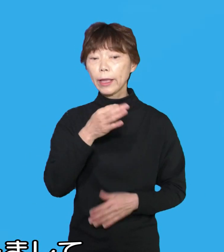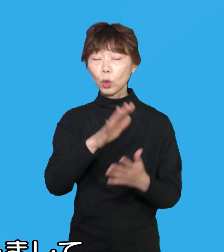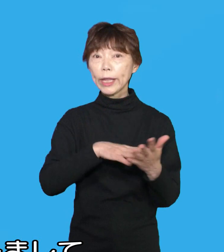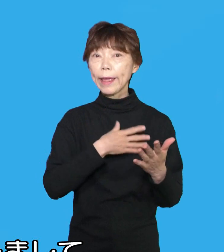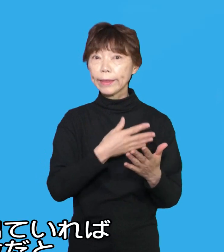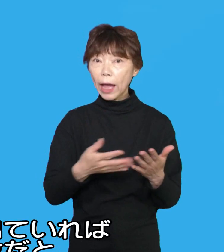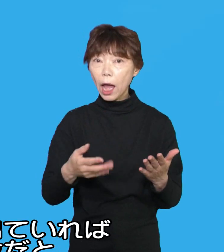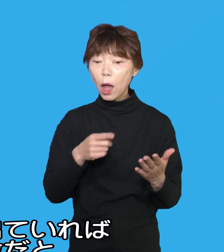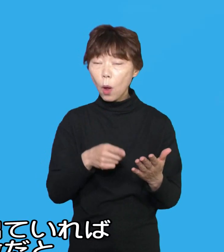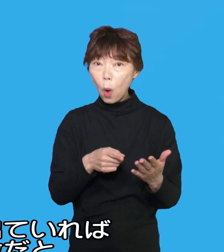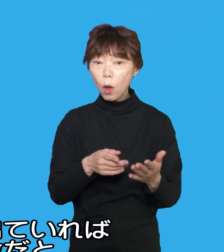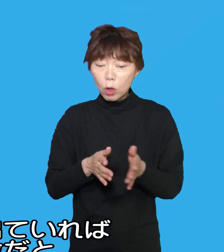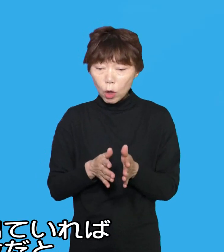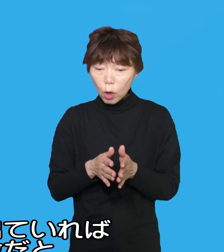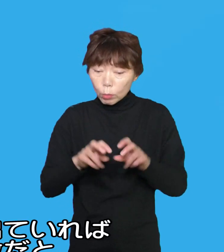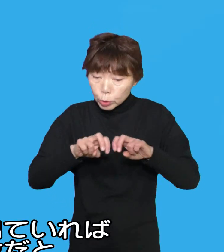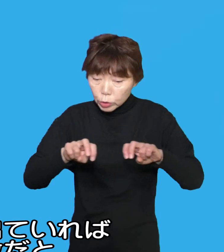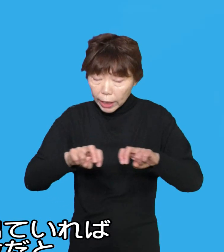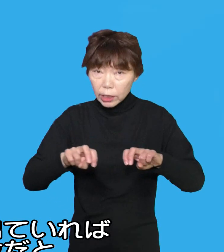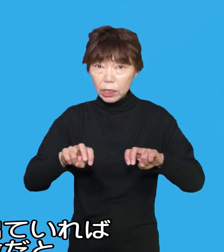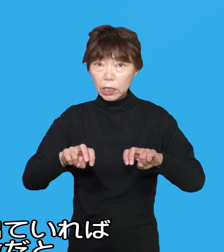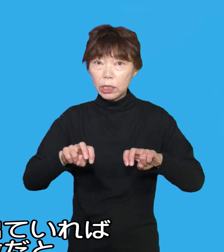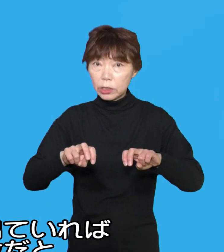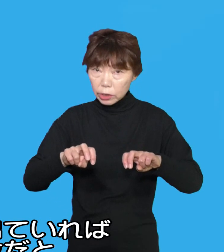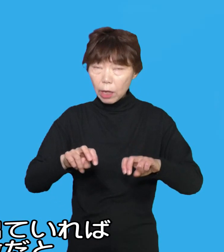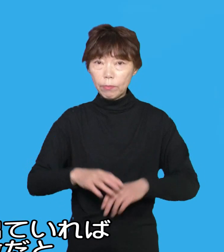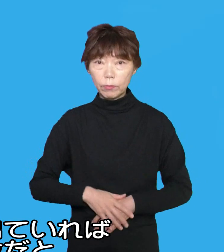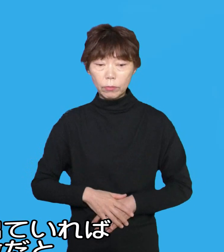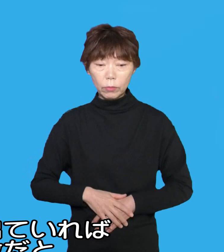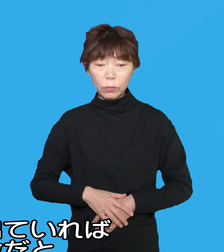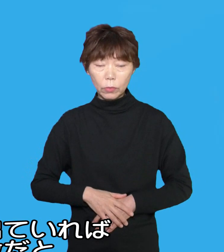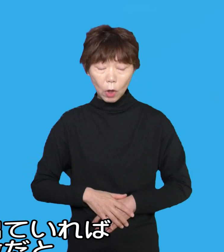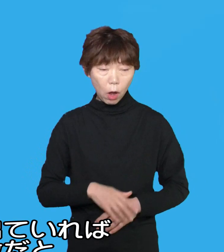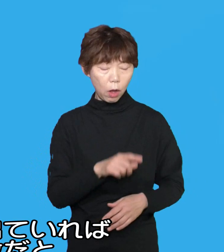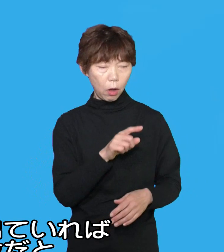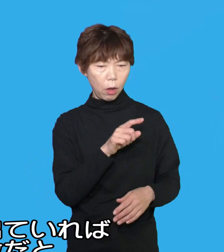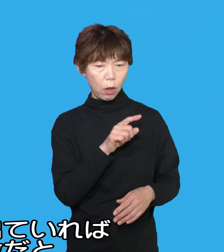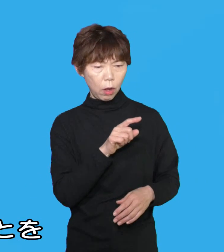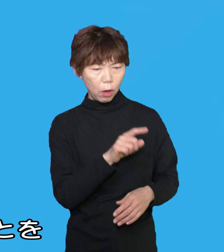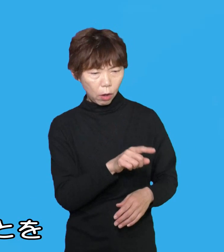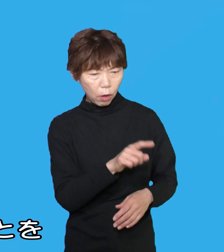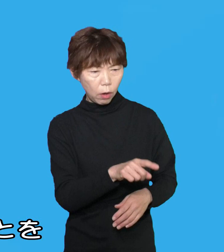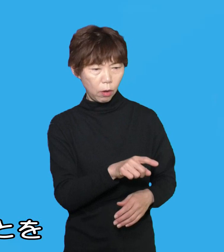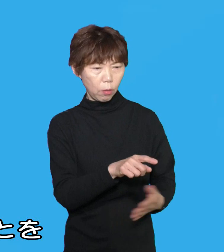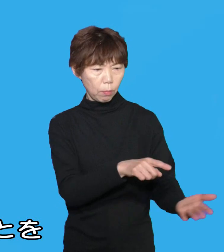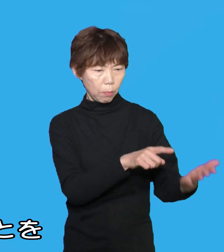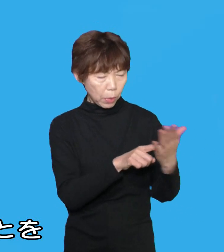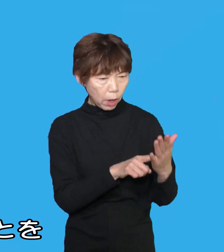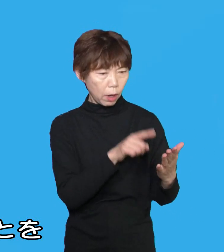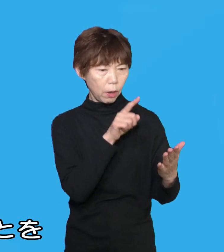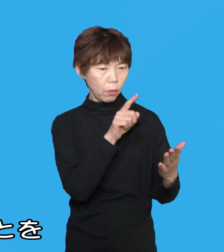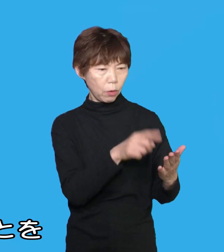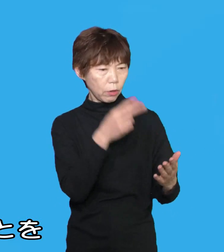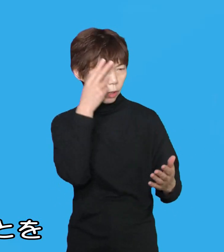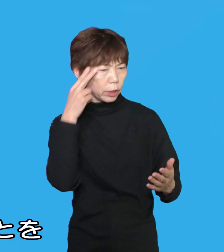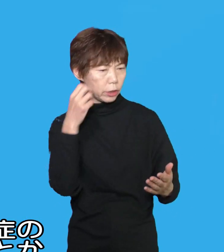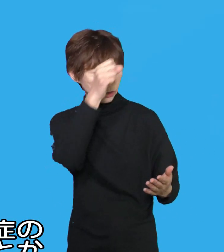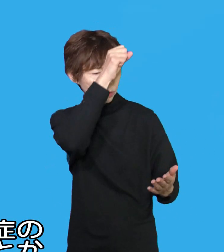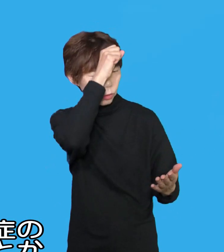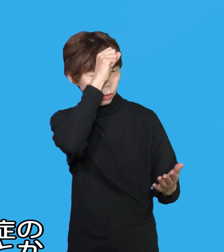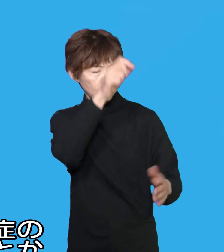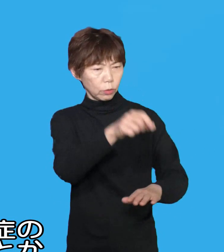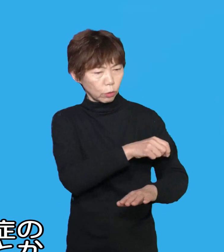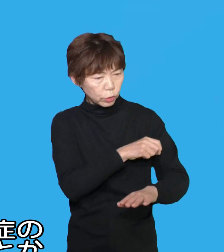分析しまして、どういった特徴が出ていればこう認知症の初期の特徴だっていうようなことを表現しまして